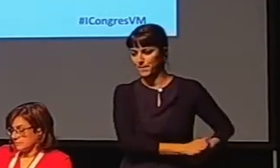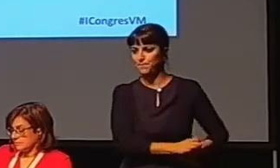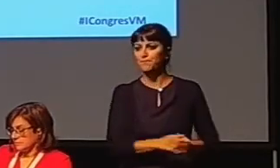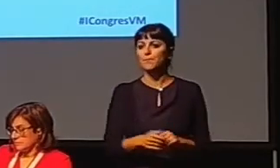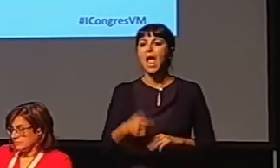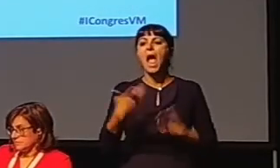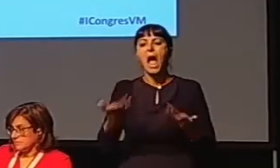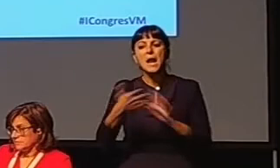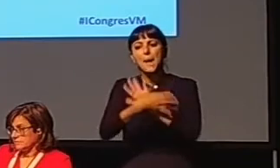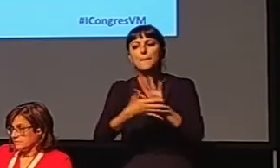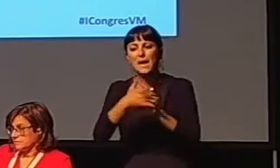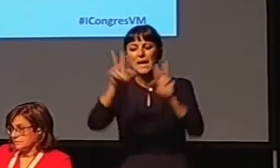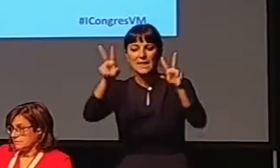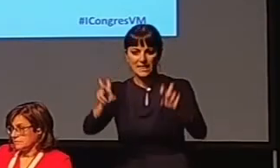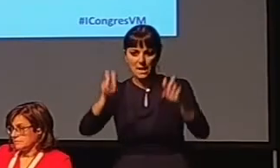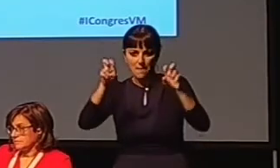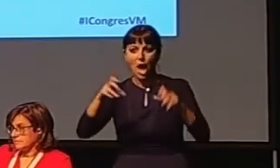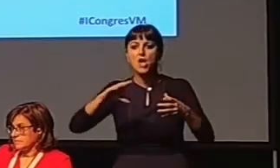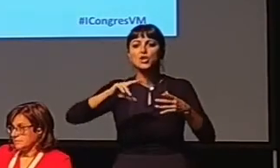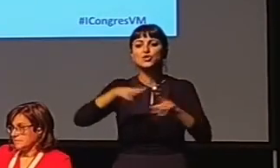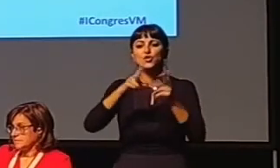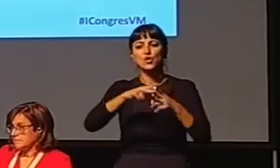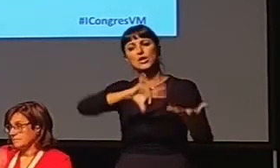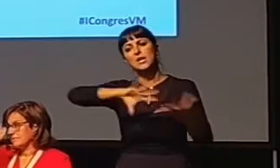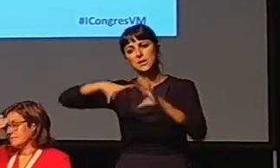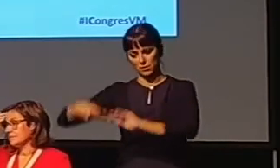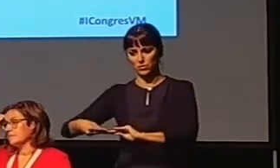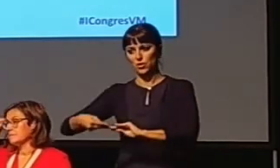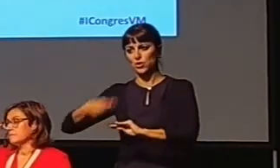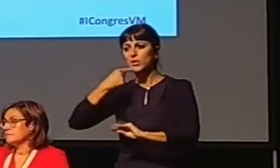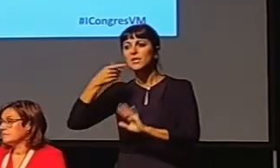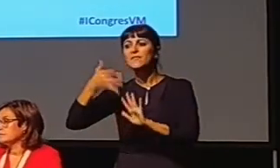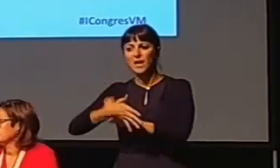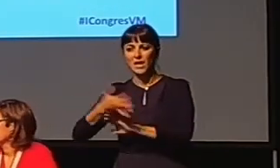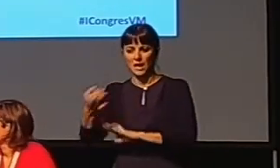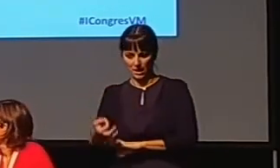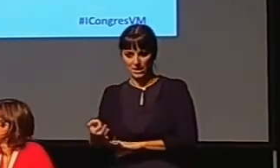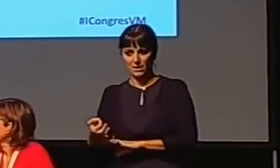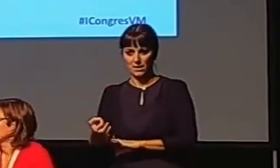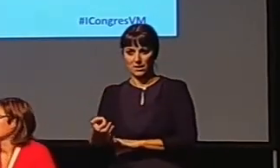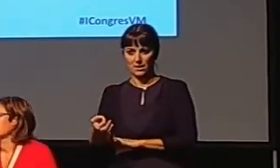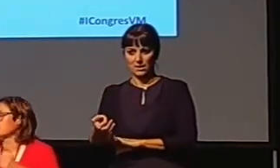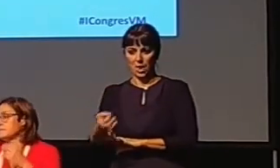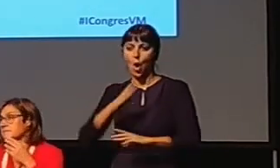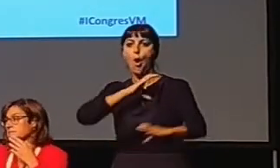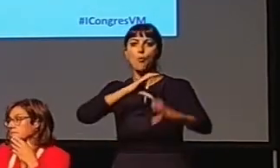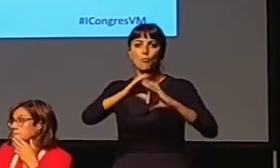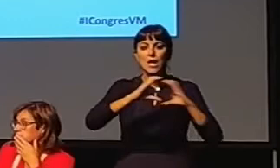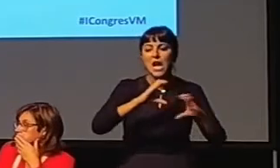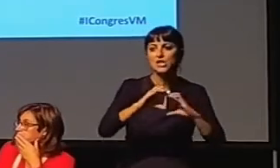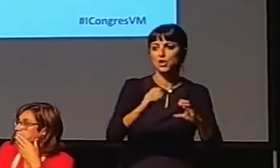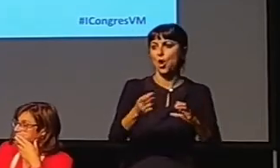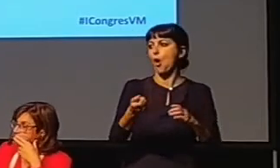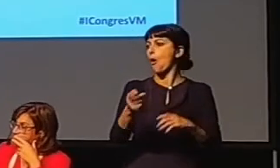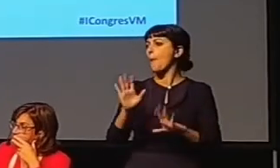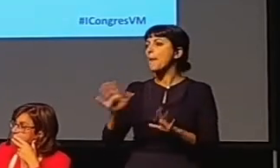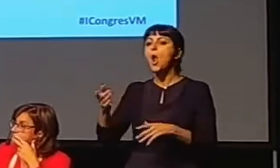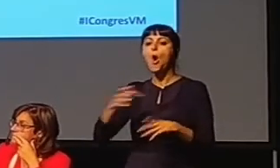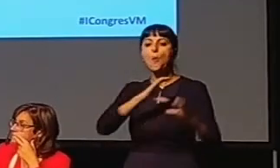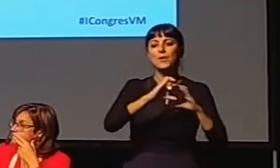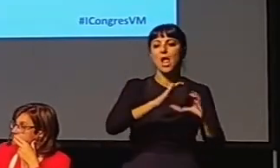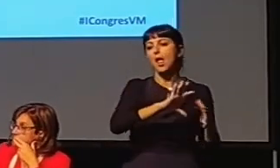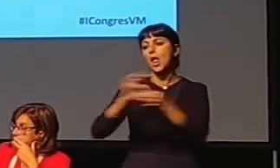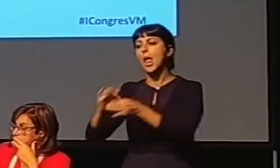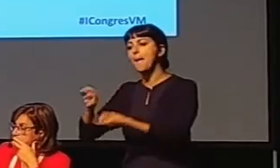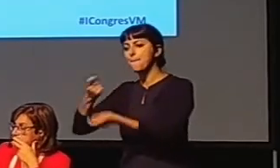socialització significa que totes les campanyes de comunicació, sí? No de comunicació de venda